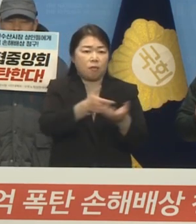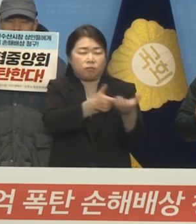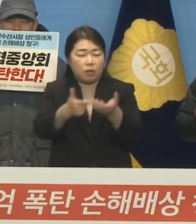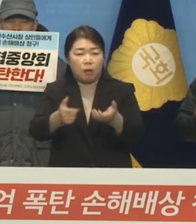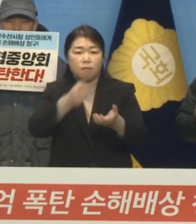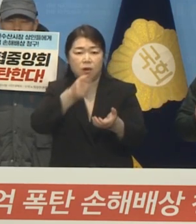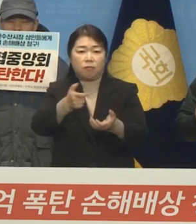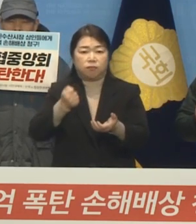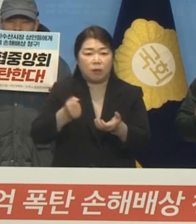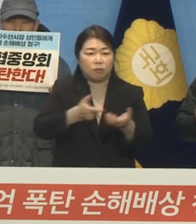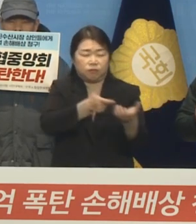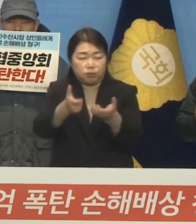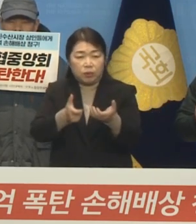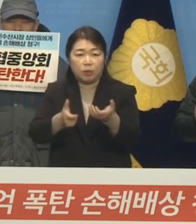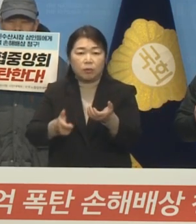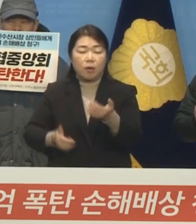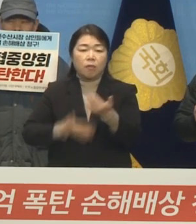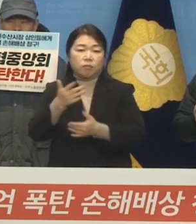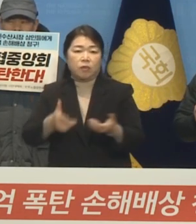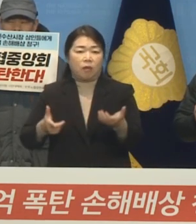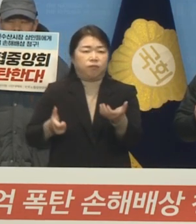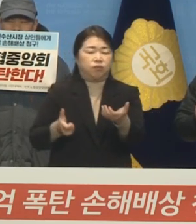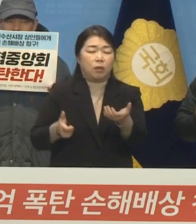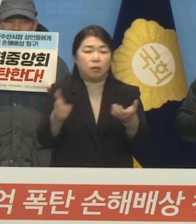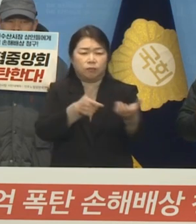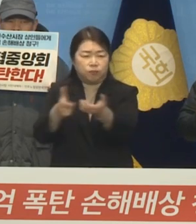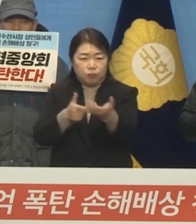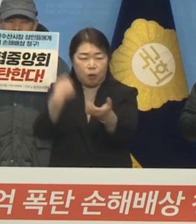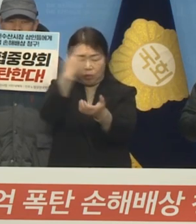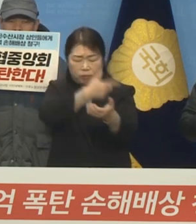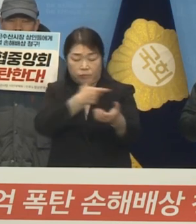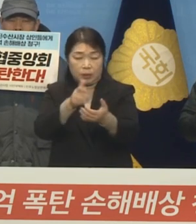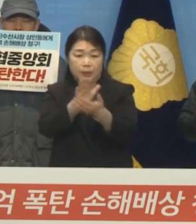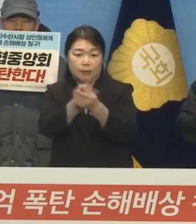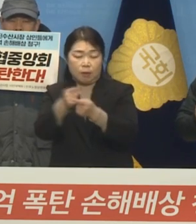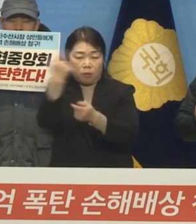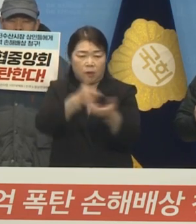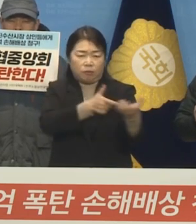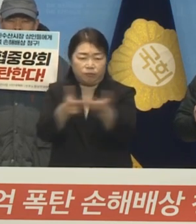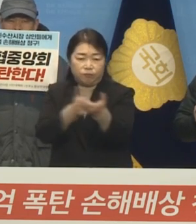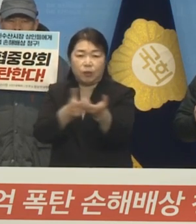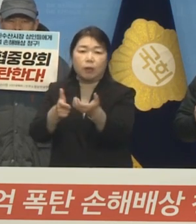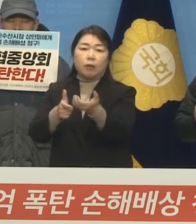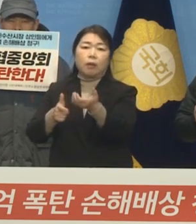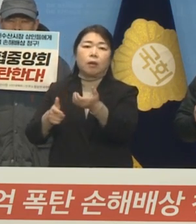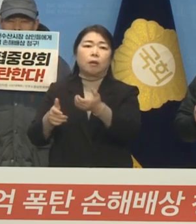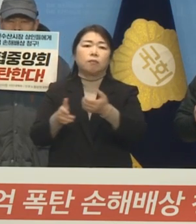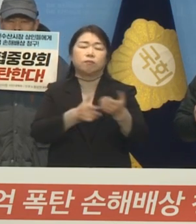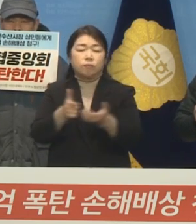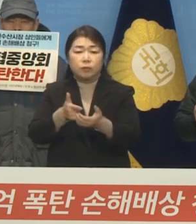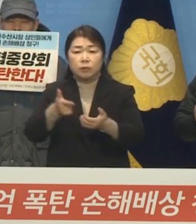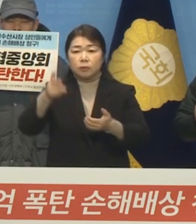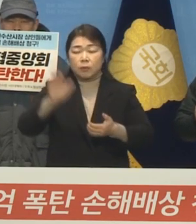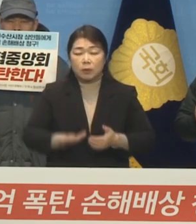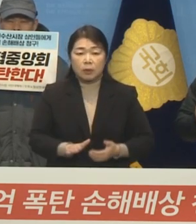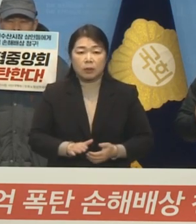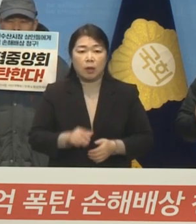소화기를 상인들의 얼굴에 직접 살수하는 만행을 저질렀습니다. 하지만